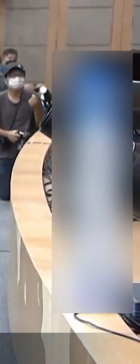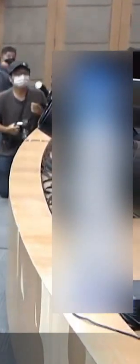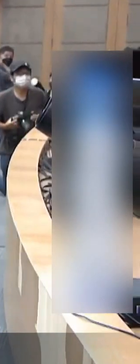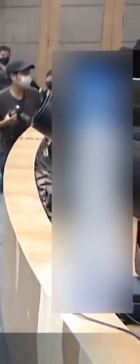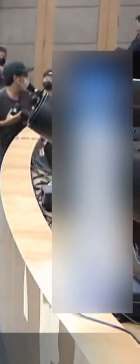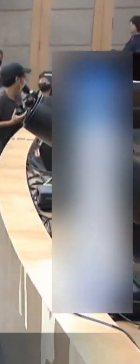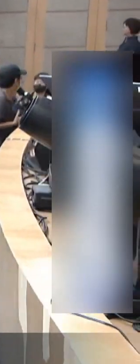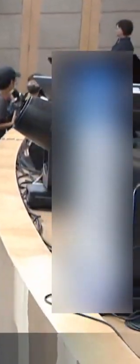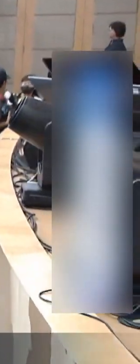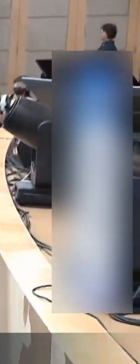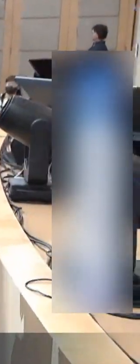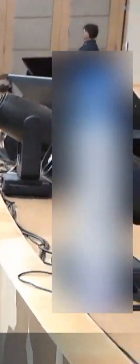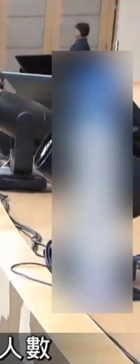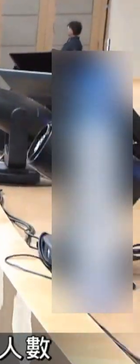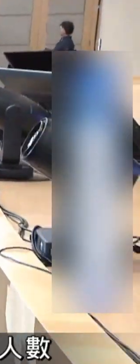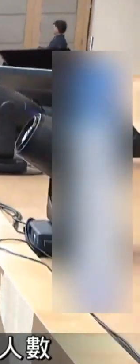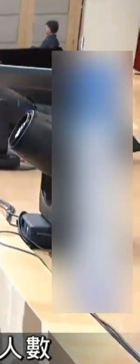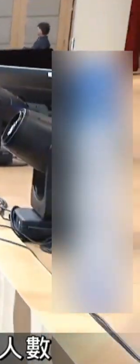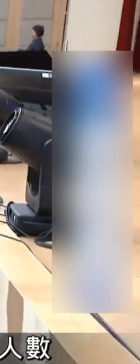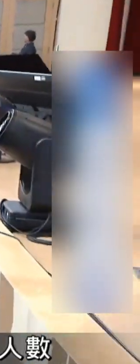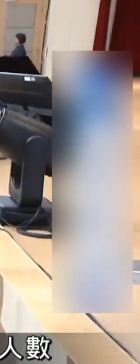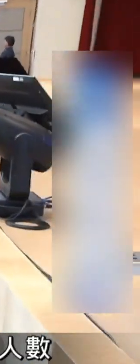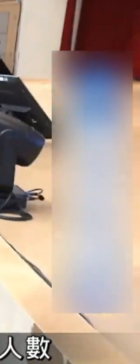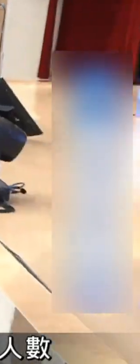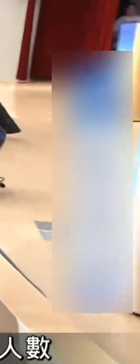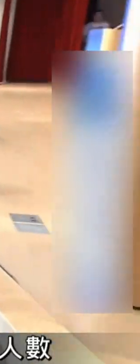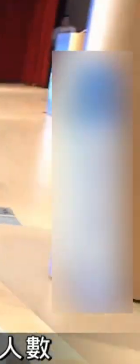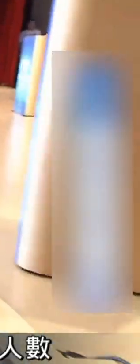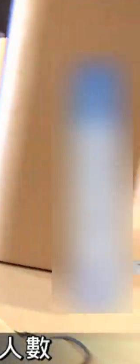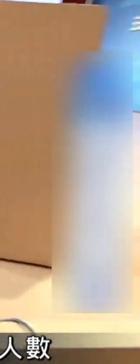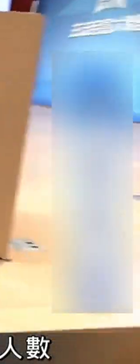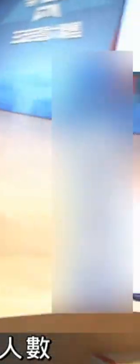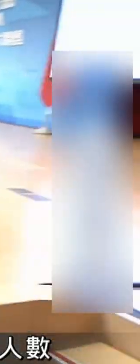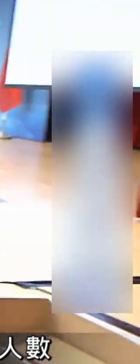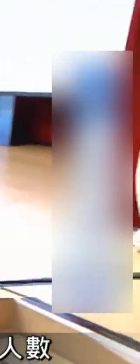总数1.5%。2020年立委选举共